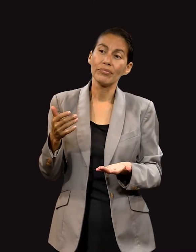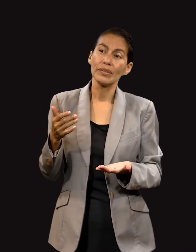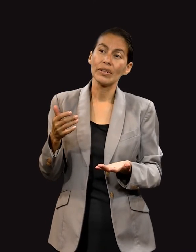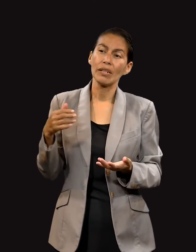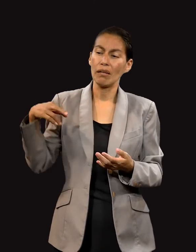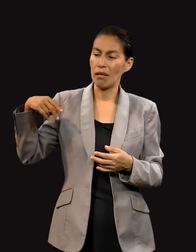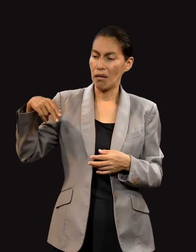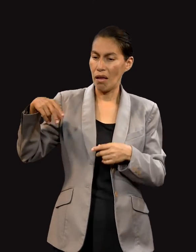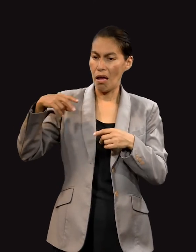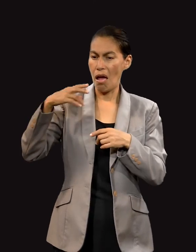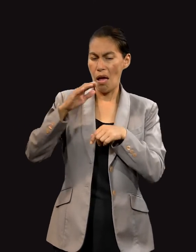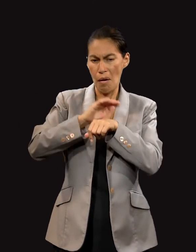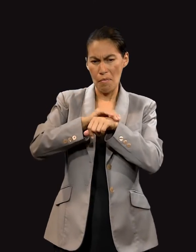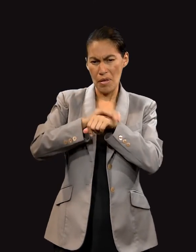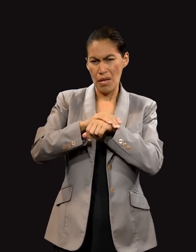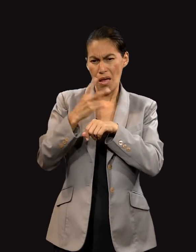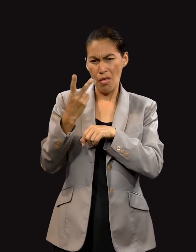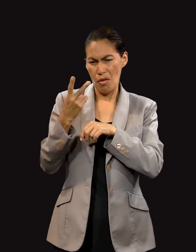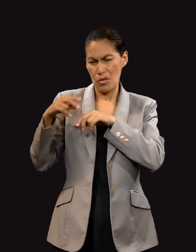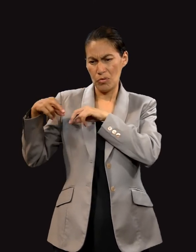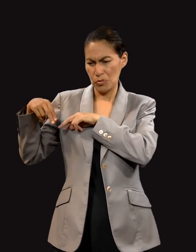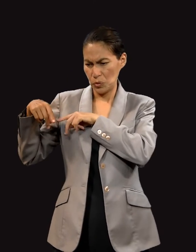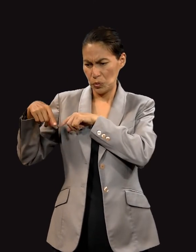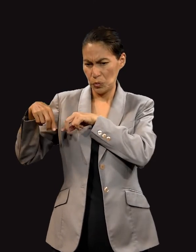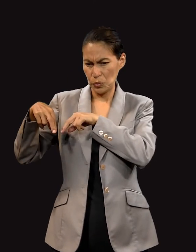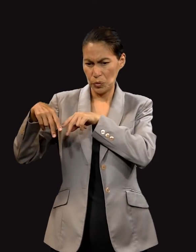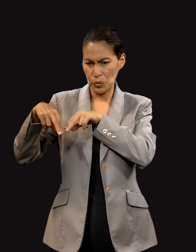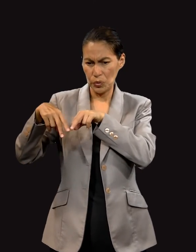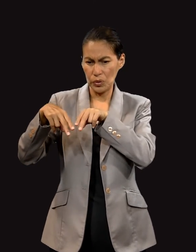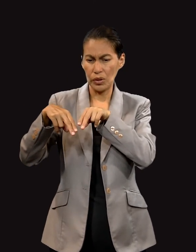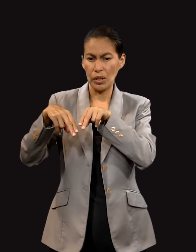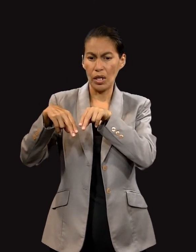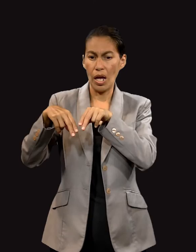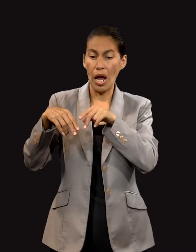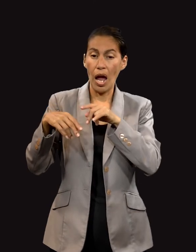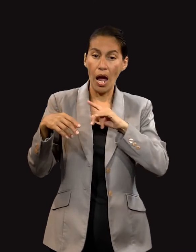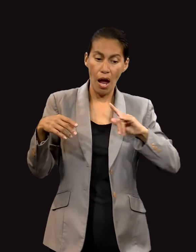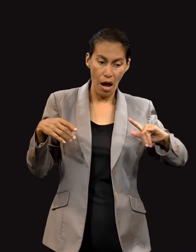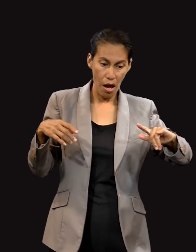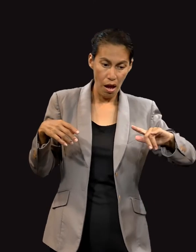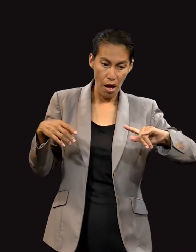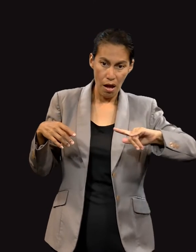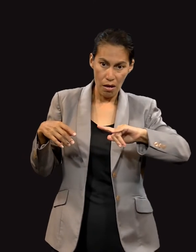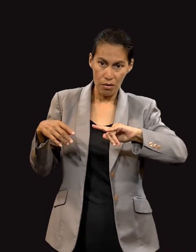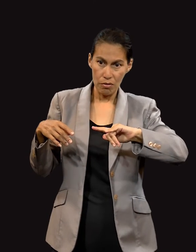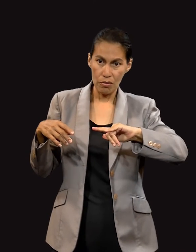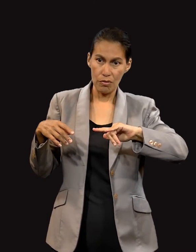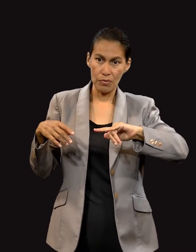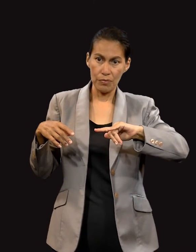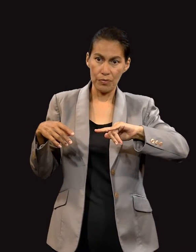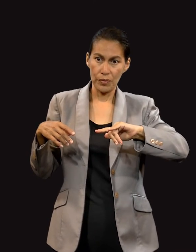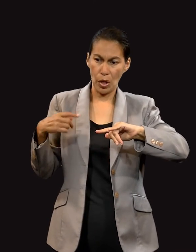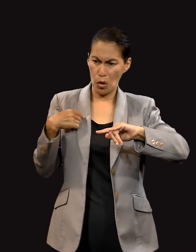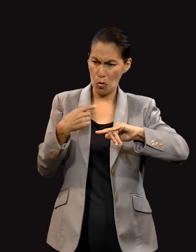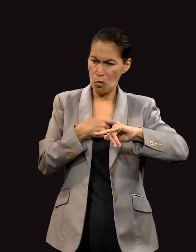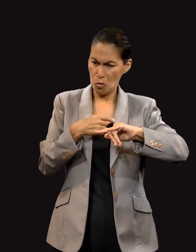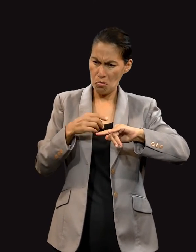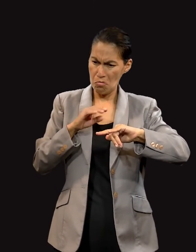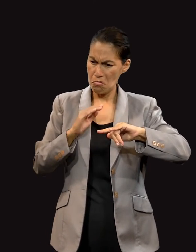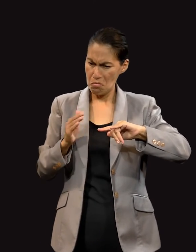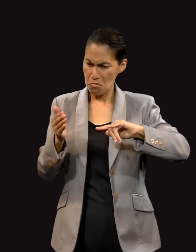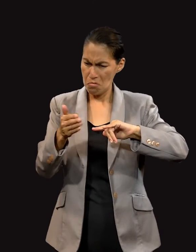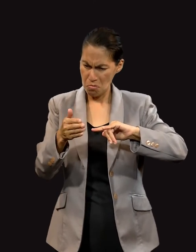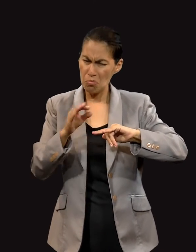cuando venía yo caminando con una amiga, pues yo veo que un carro está parado